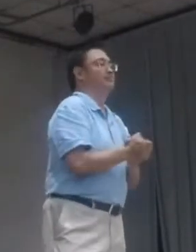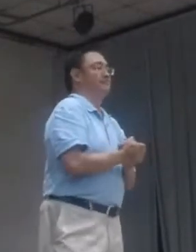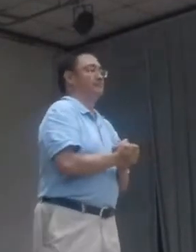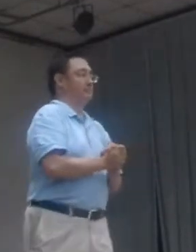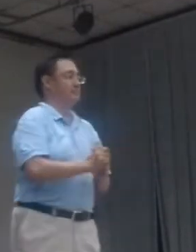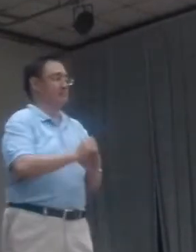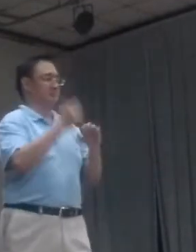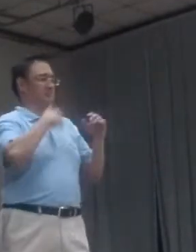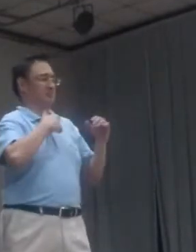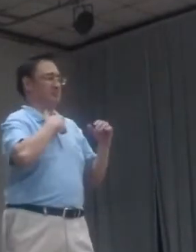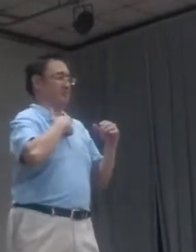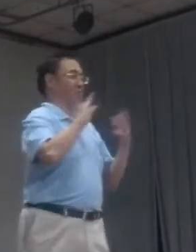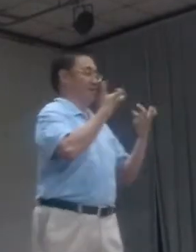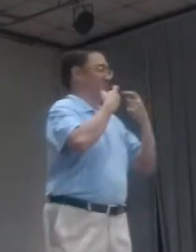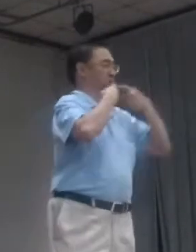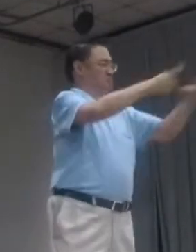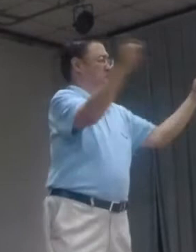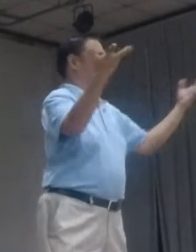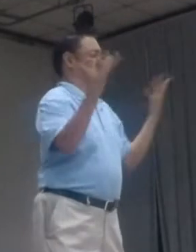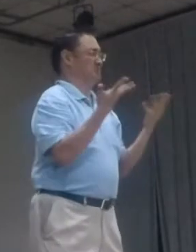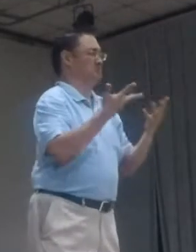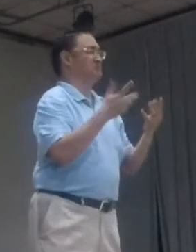Okay ba? Thank you.